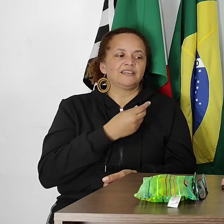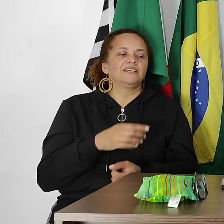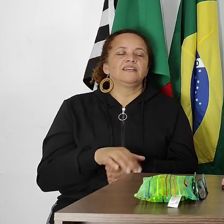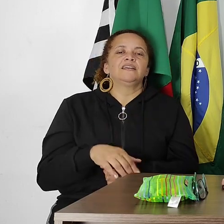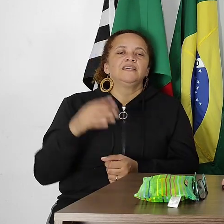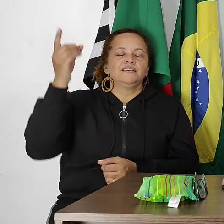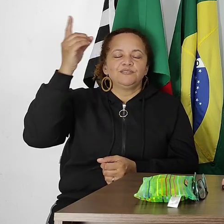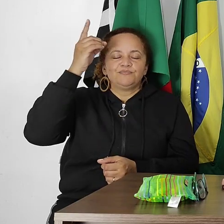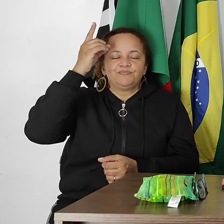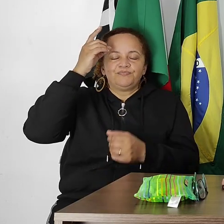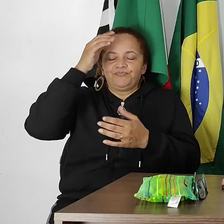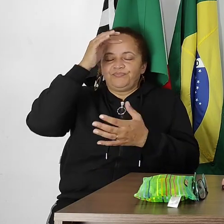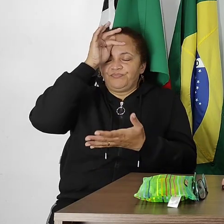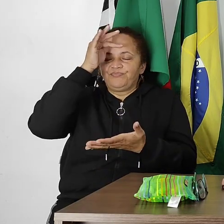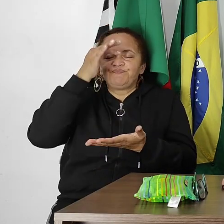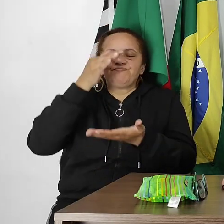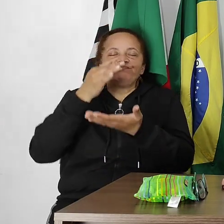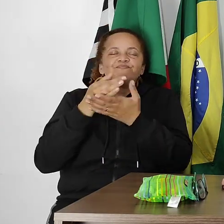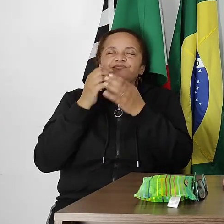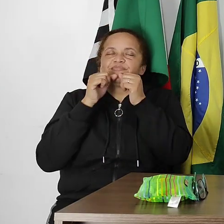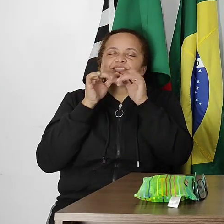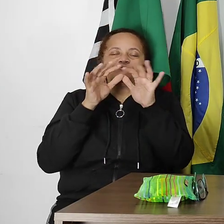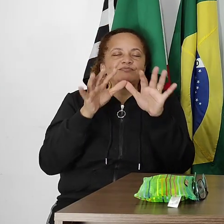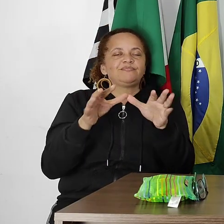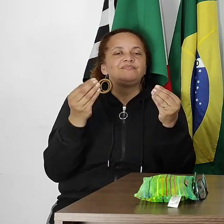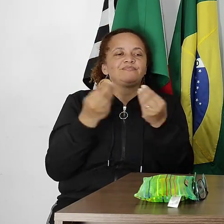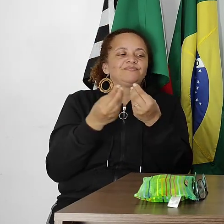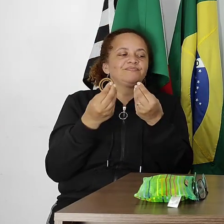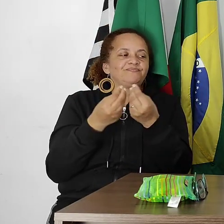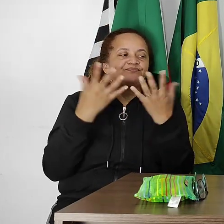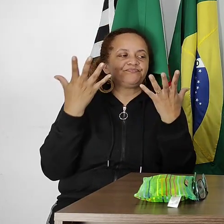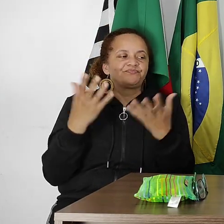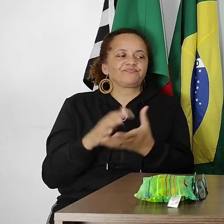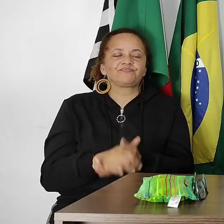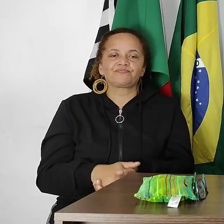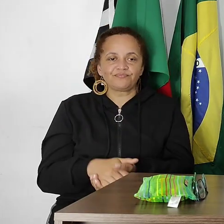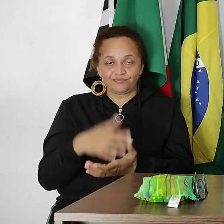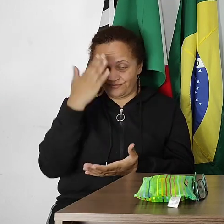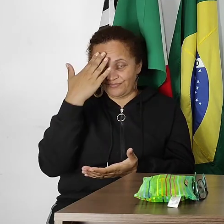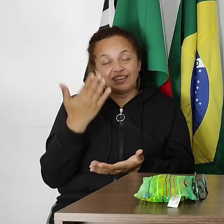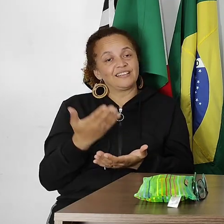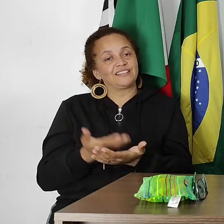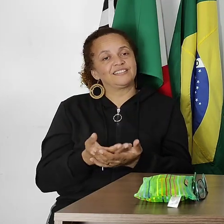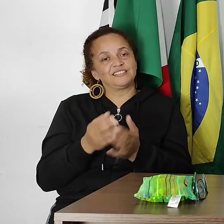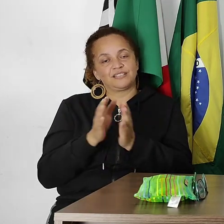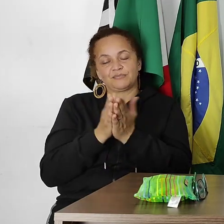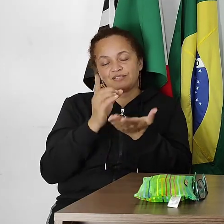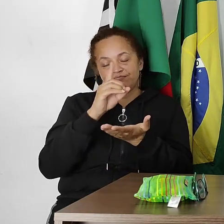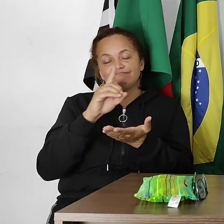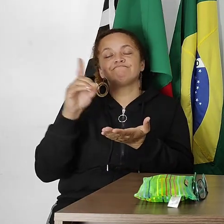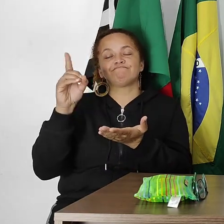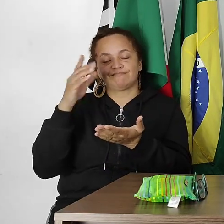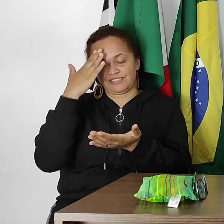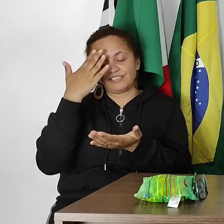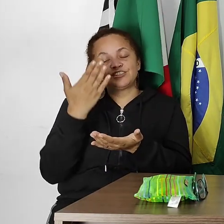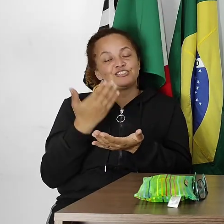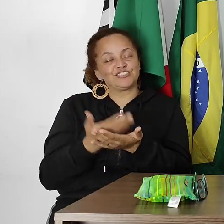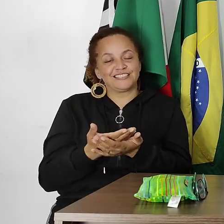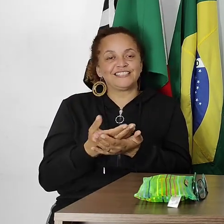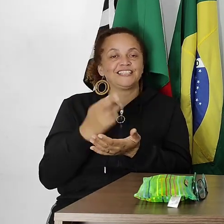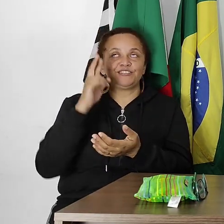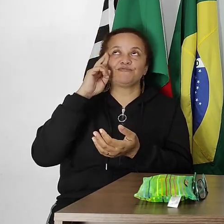fé que Deus precisa para operar milagres, né? Eu acreditei nele, eu acreditei naquela palavra que eu lia todos os dias,